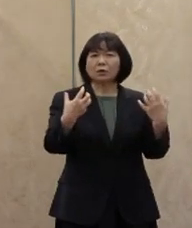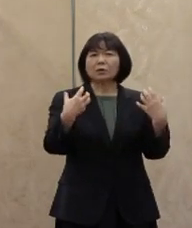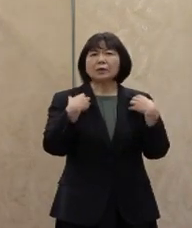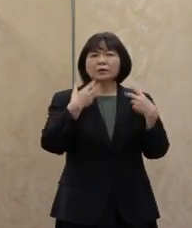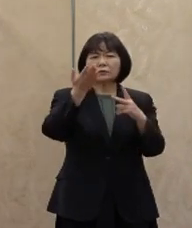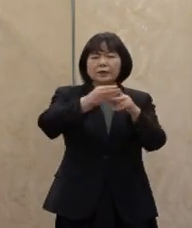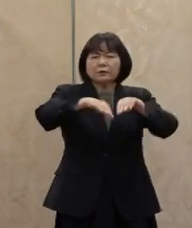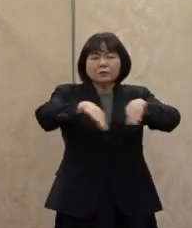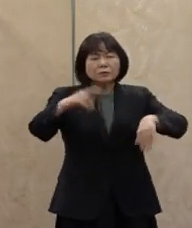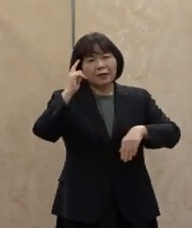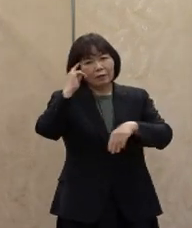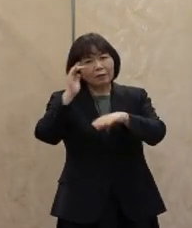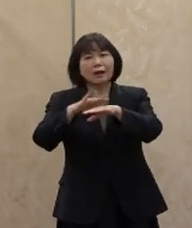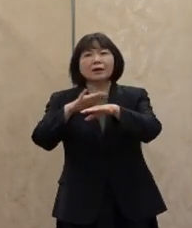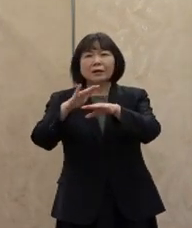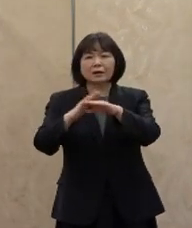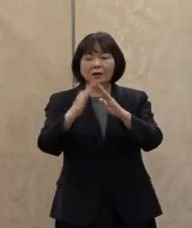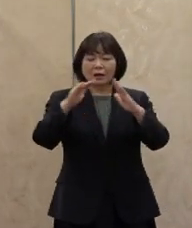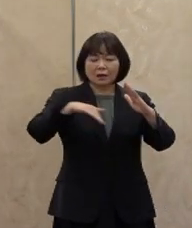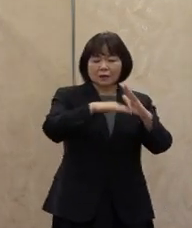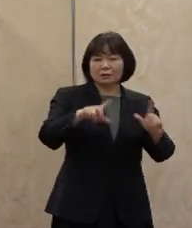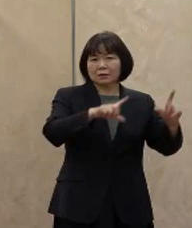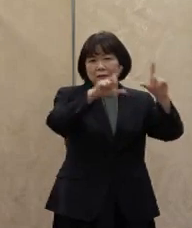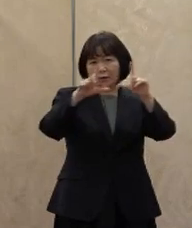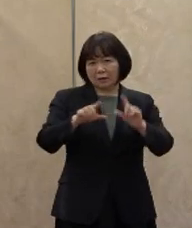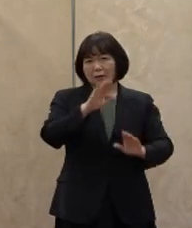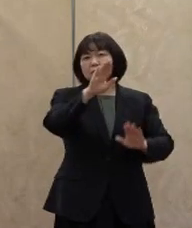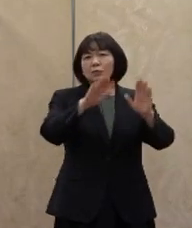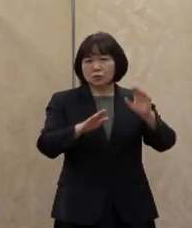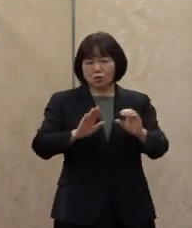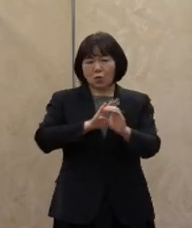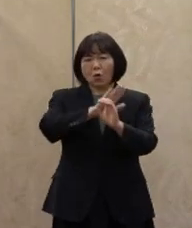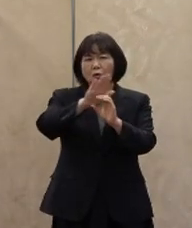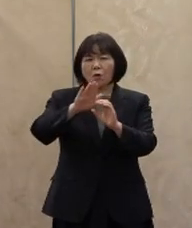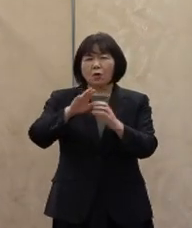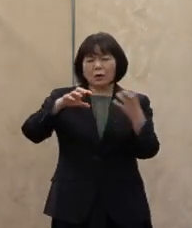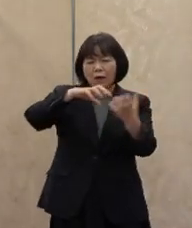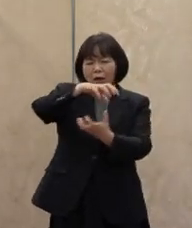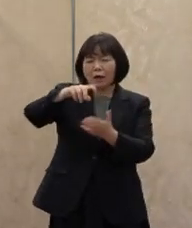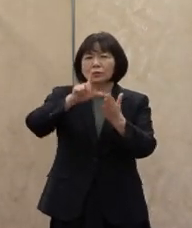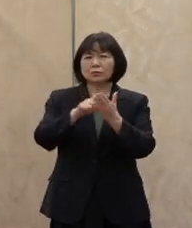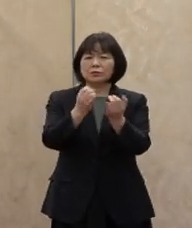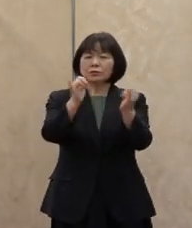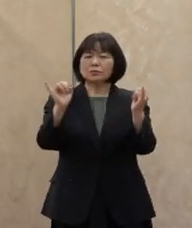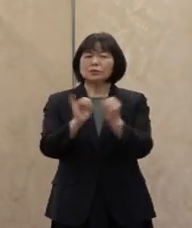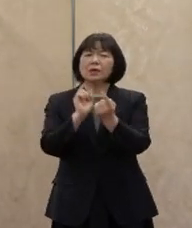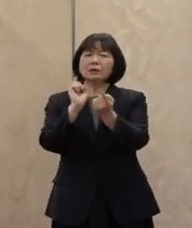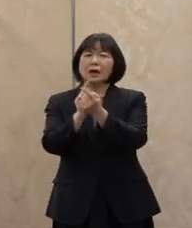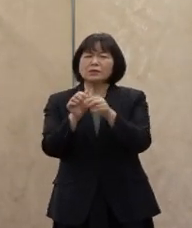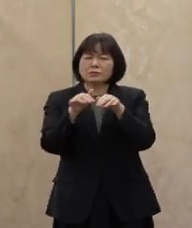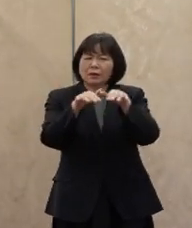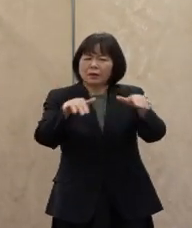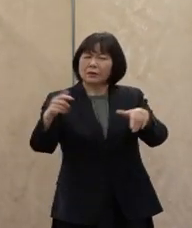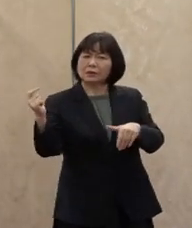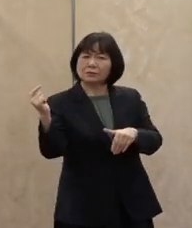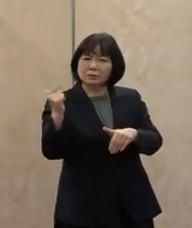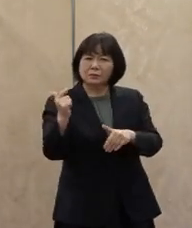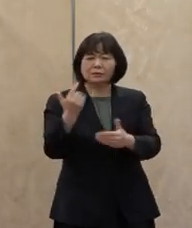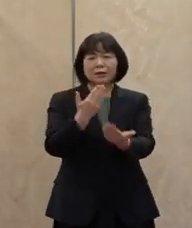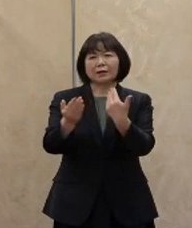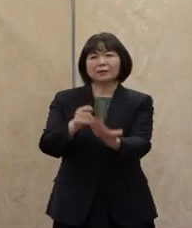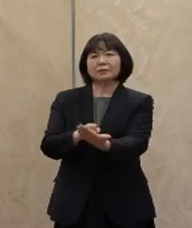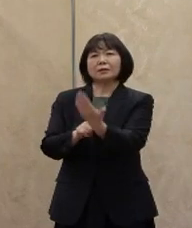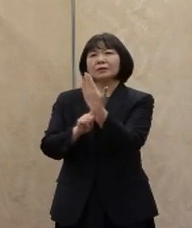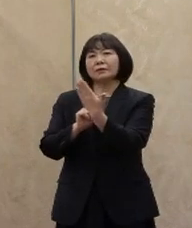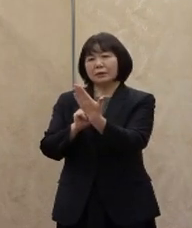担意識、そして家庭生活の状況、そしてコロナ禍において特に女性に及ぼす影響が強いという傾向が見えています